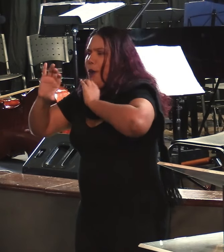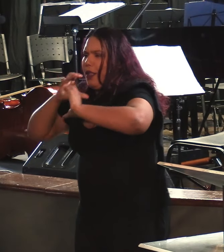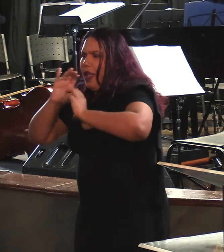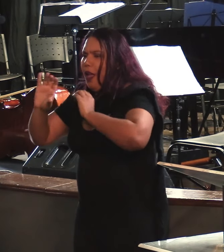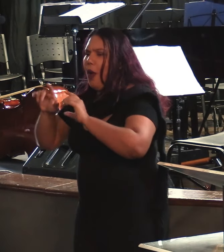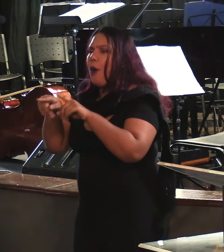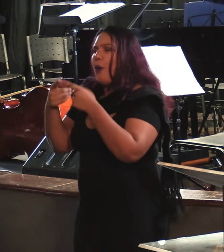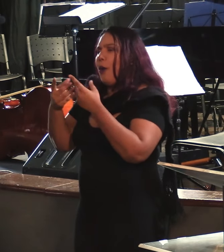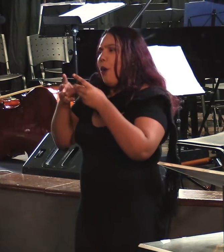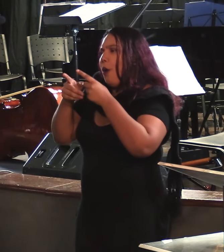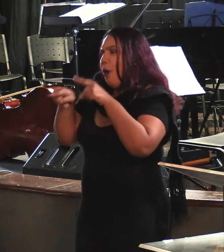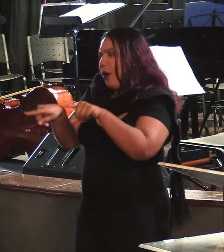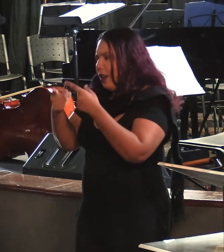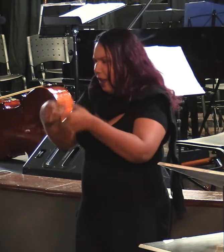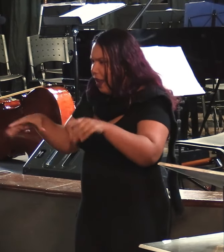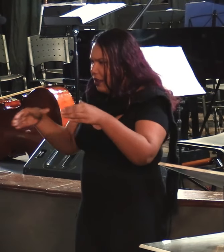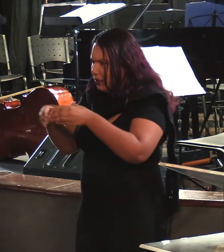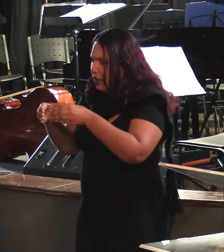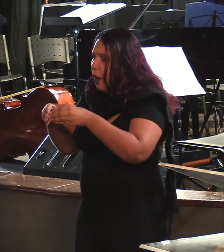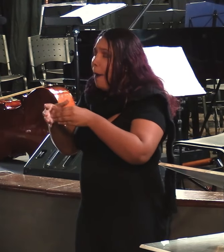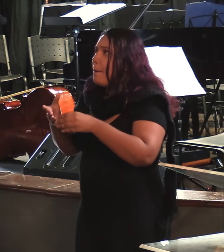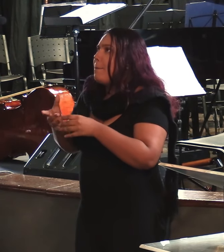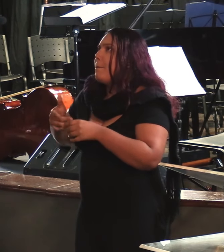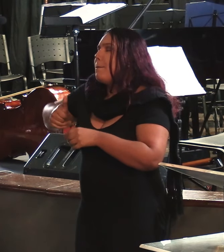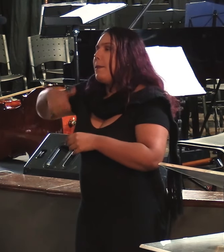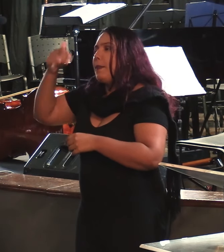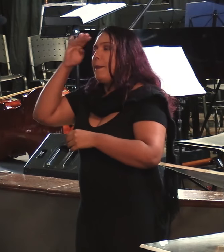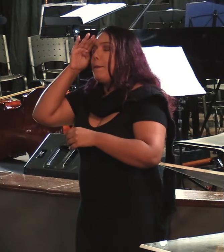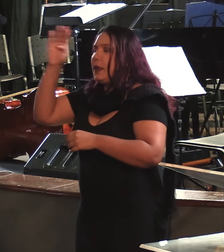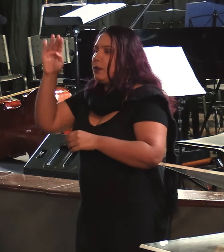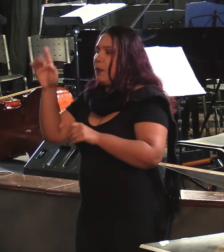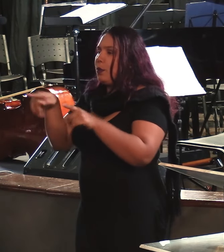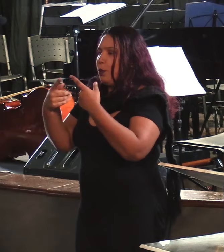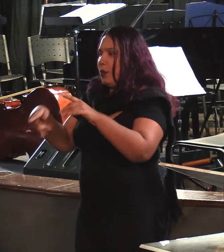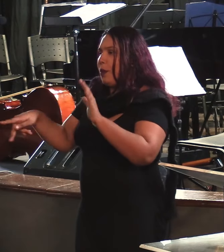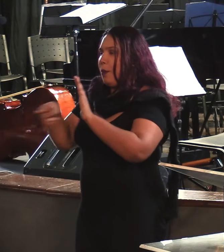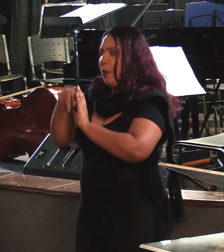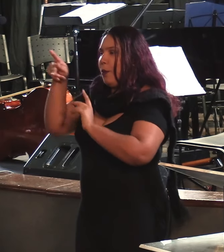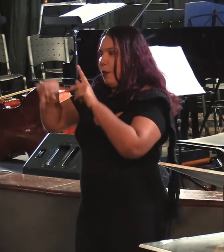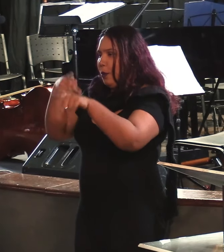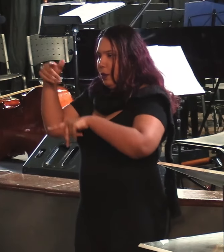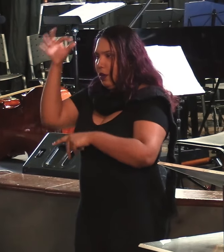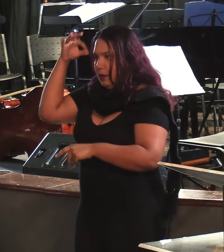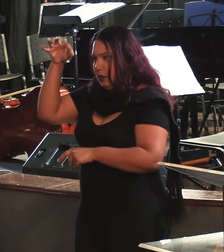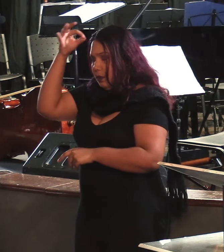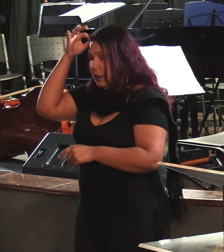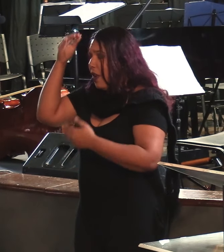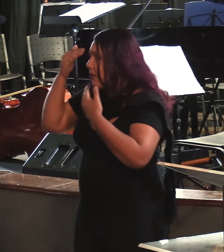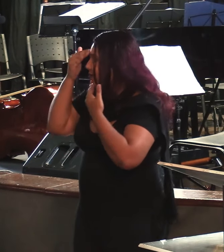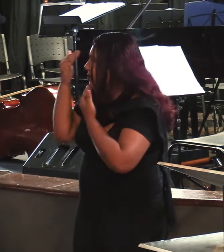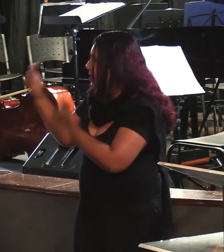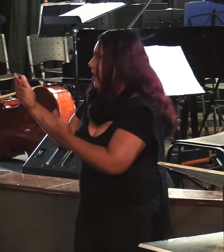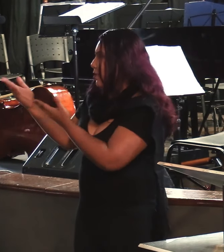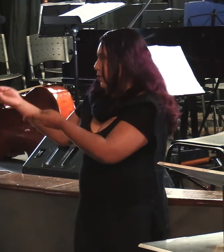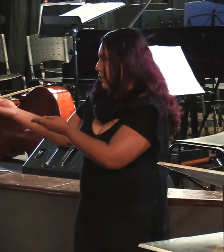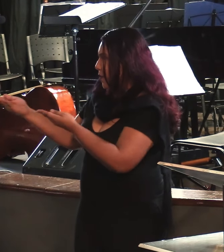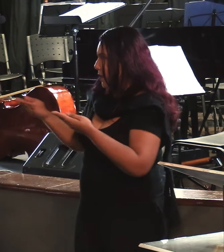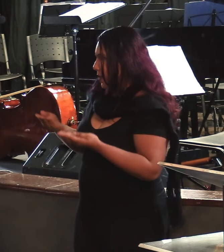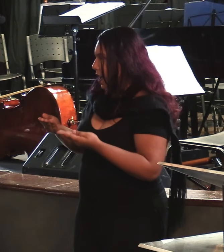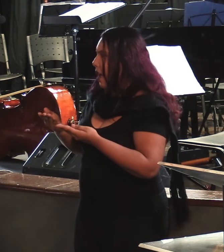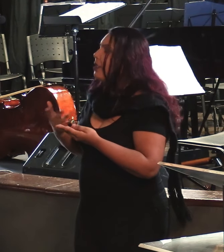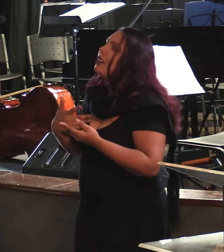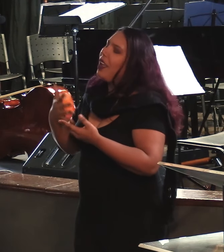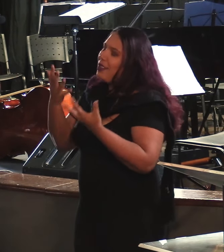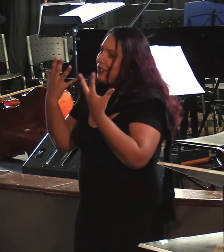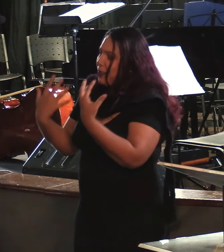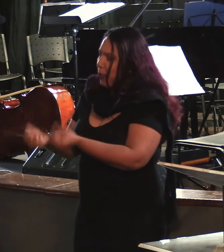enfim, trazendo música para a sociedade capixaba. Agradeço profundamente aos convidados, né, que responderam ao